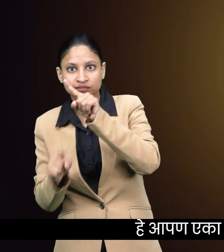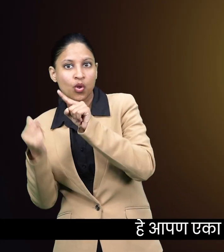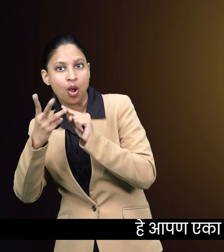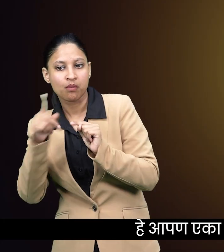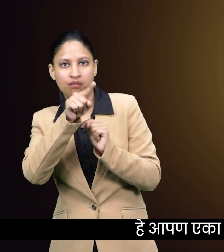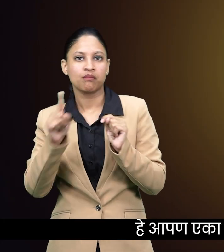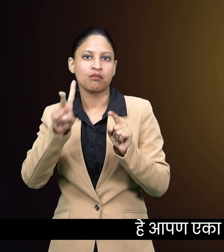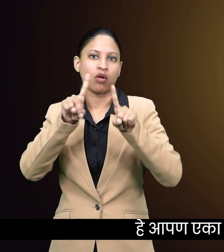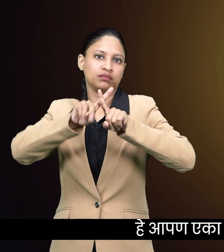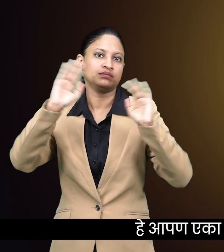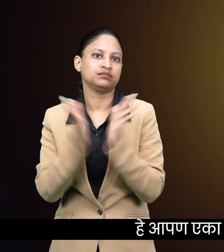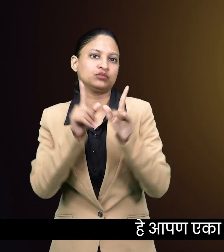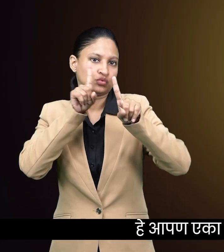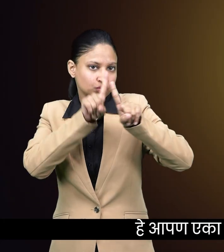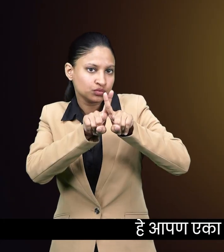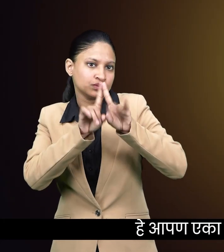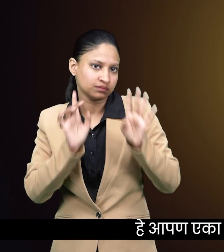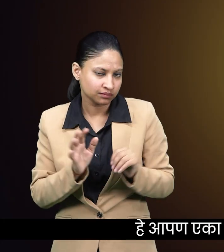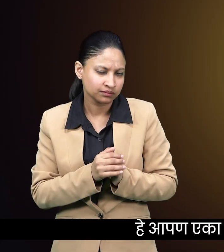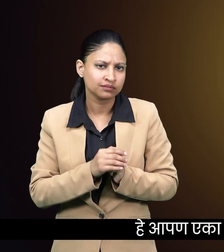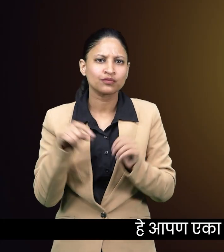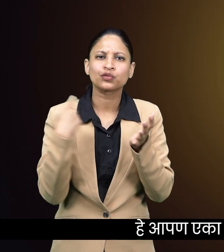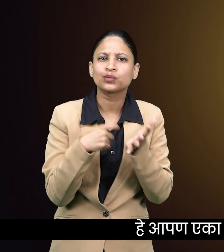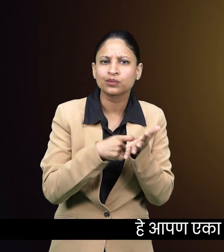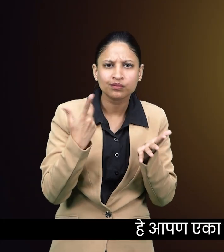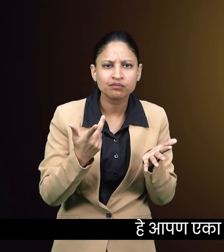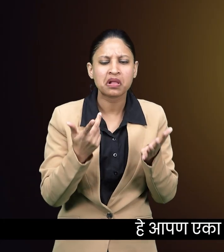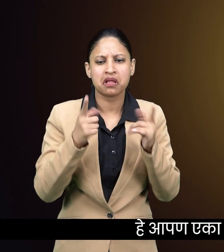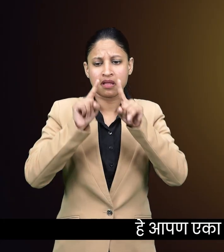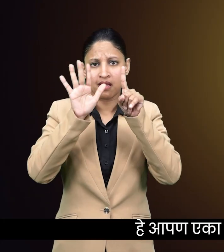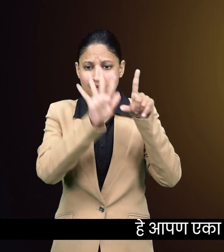हे आपण एका बाजूला स्वतःशी गुणाकार करतो.